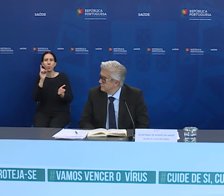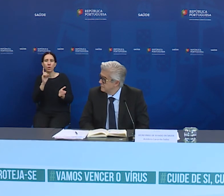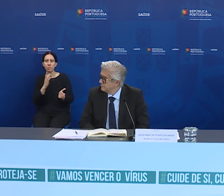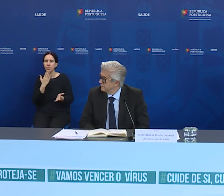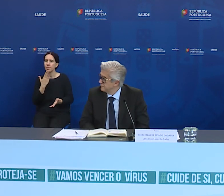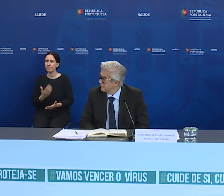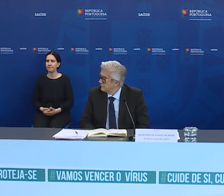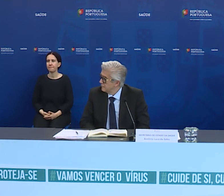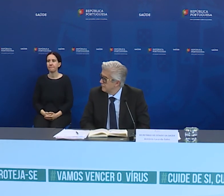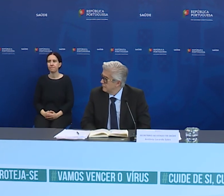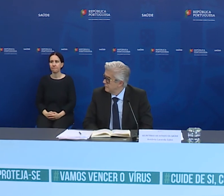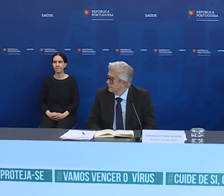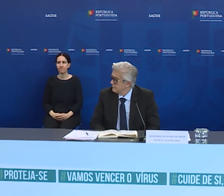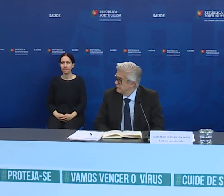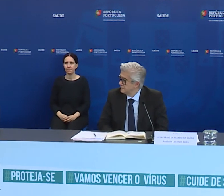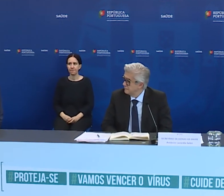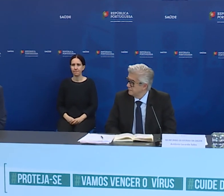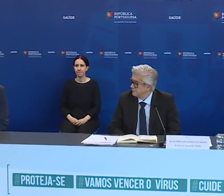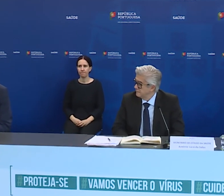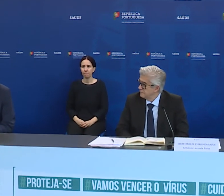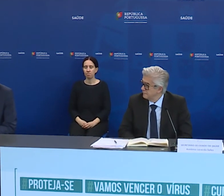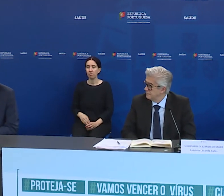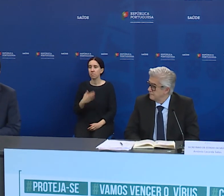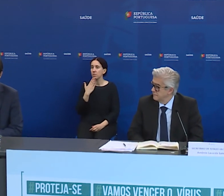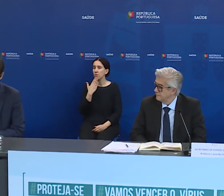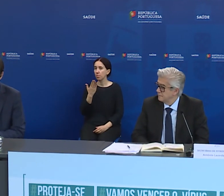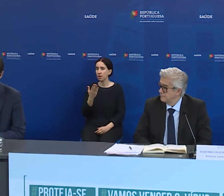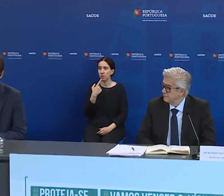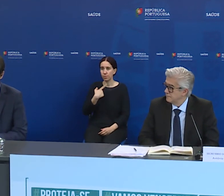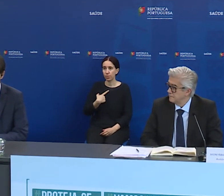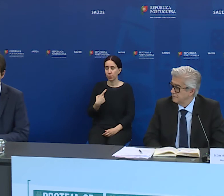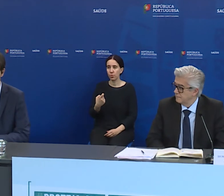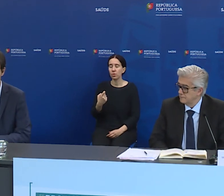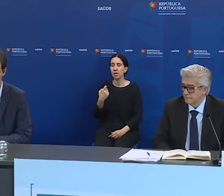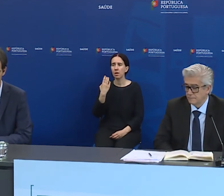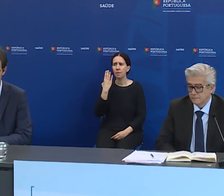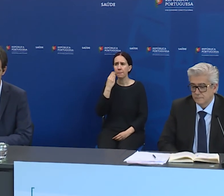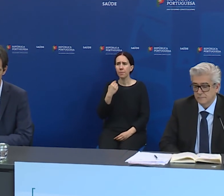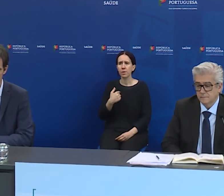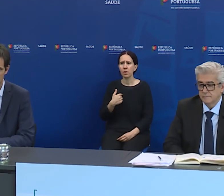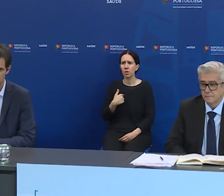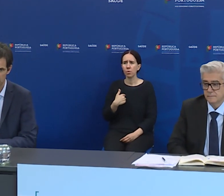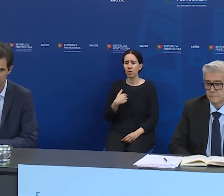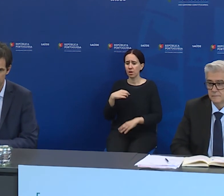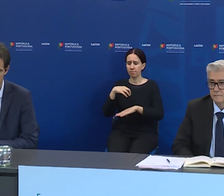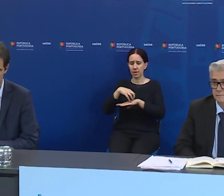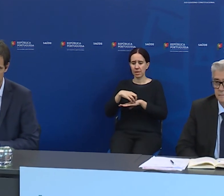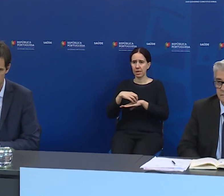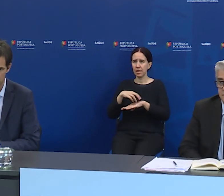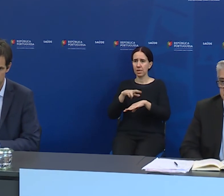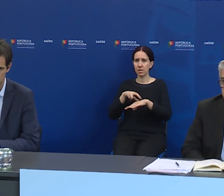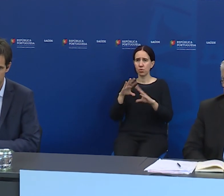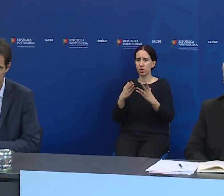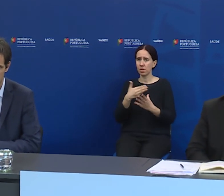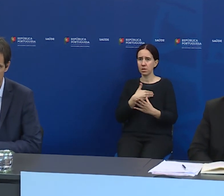obrigada e obrigado pela pergunta eu penso que não que não é a direcção-geral da saúde que